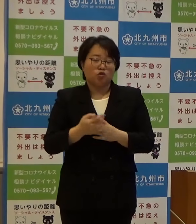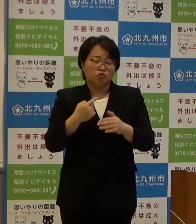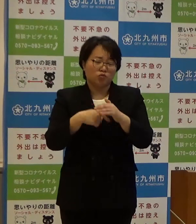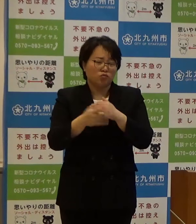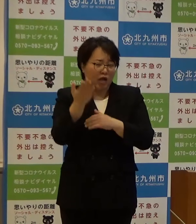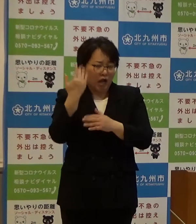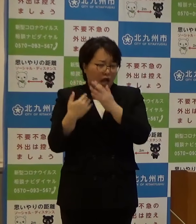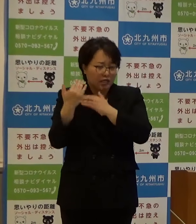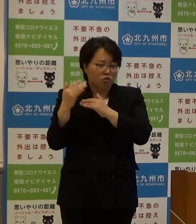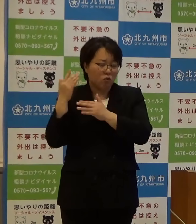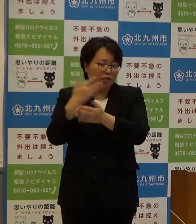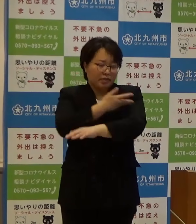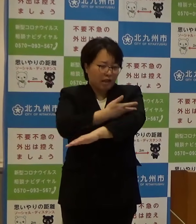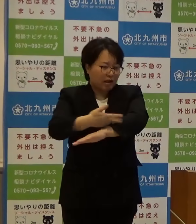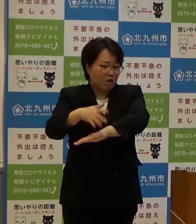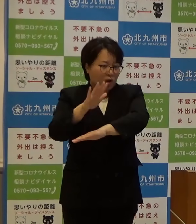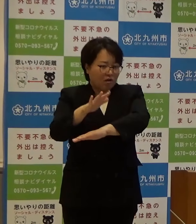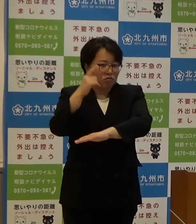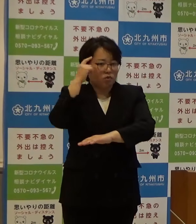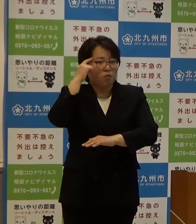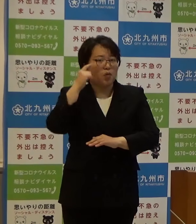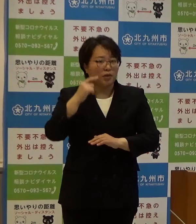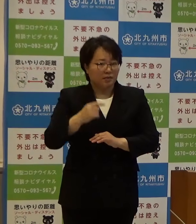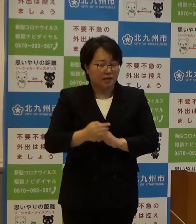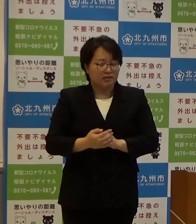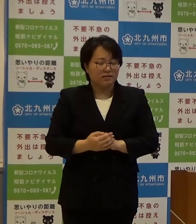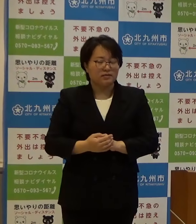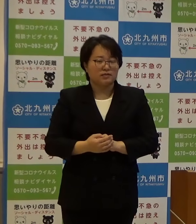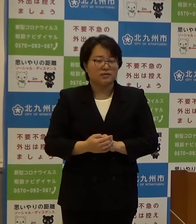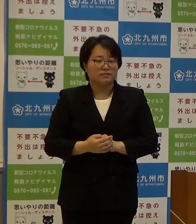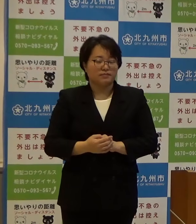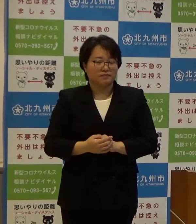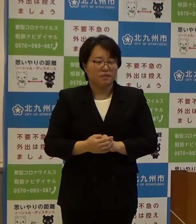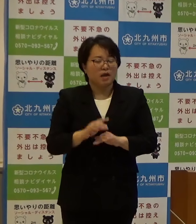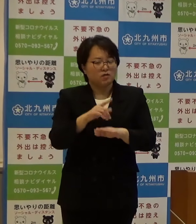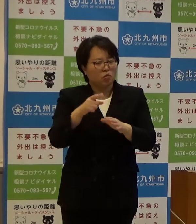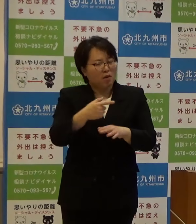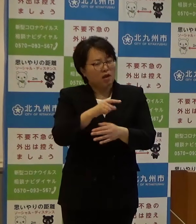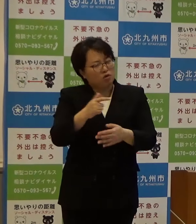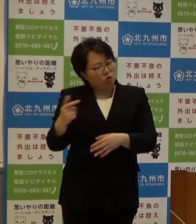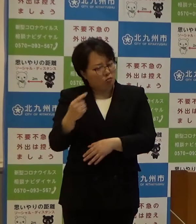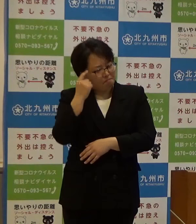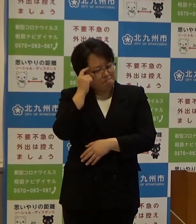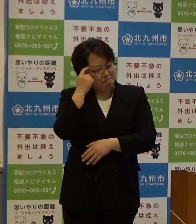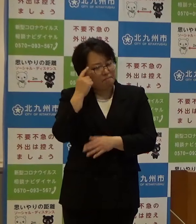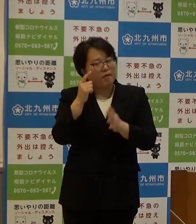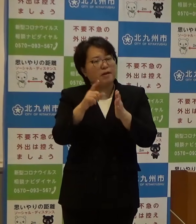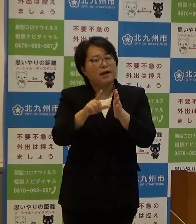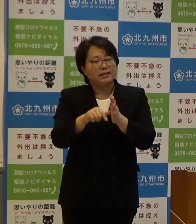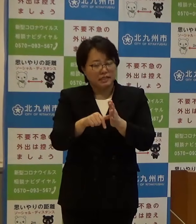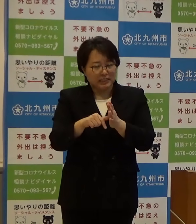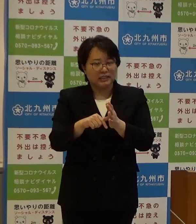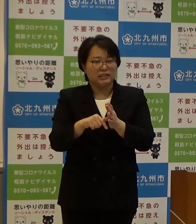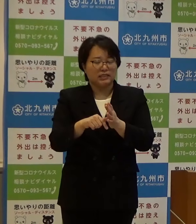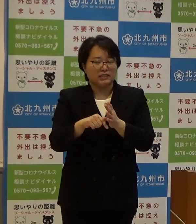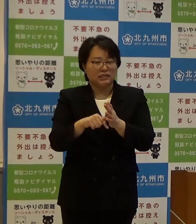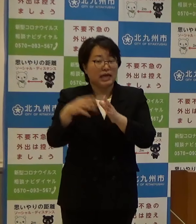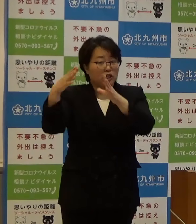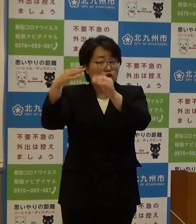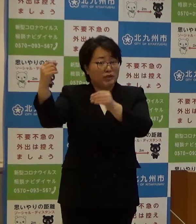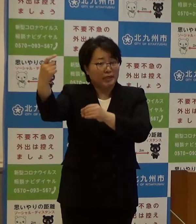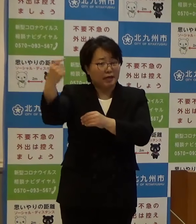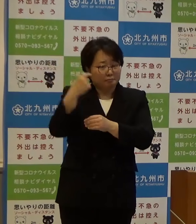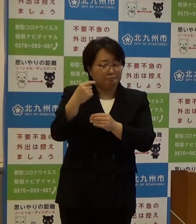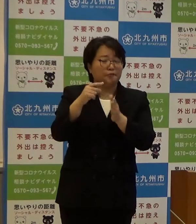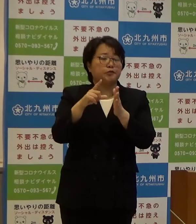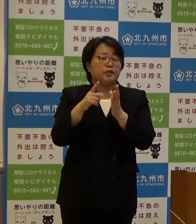そういったことを考えてもですね、 やはり政府が言っているように人の接触